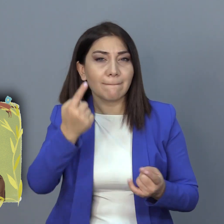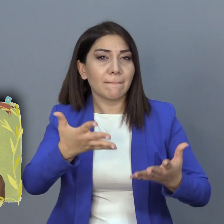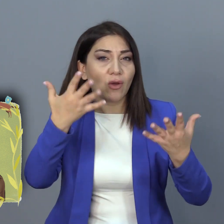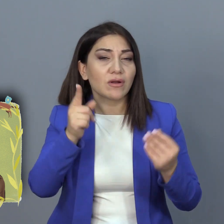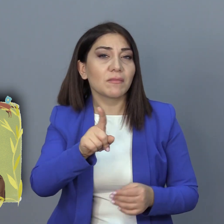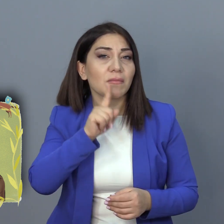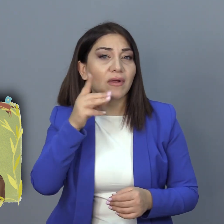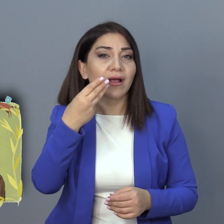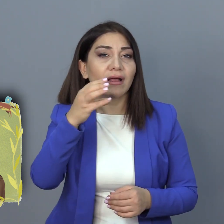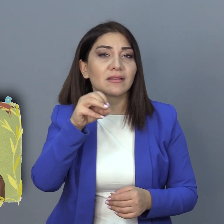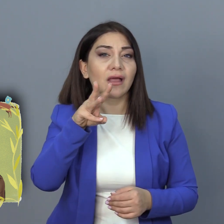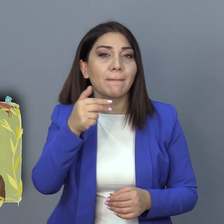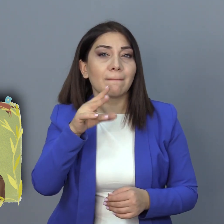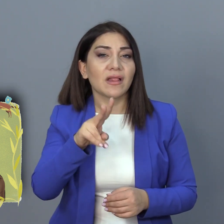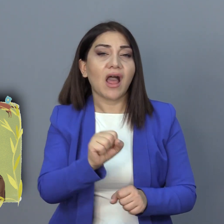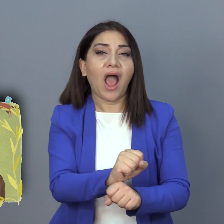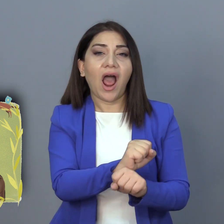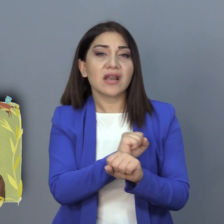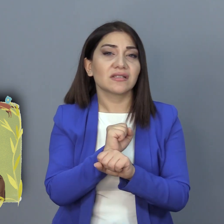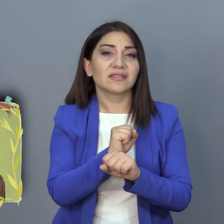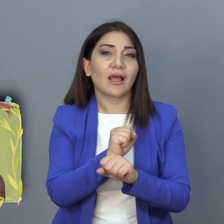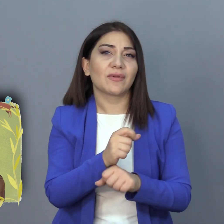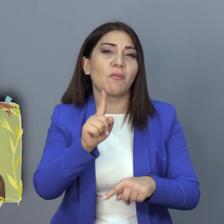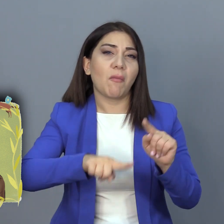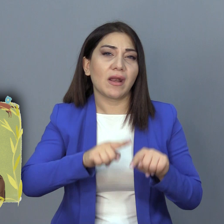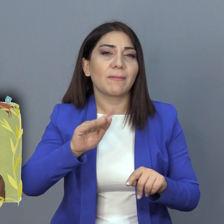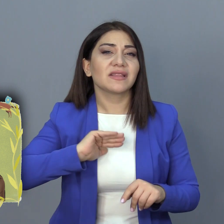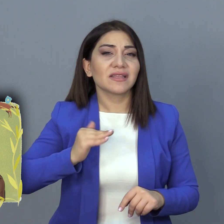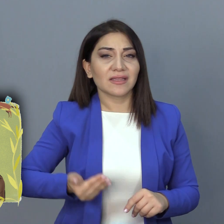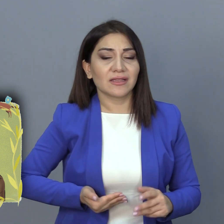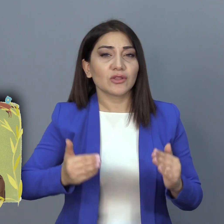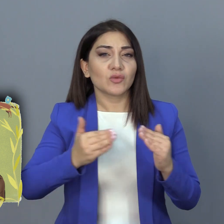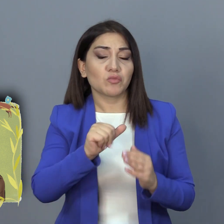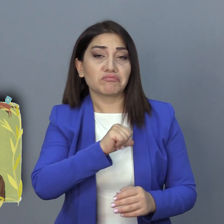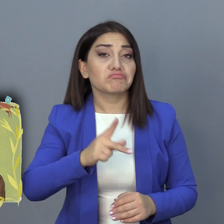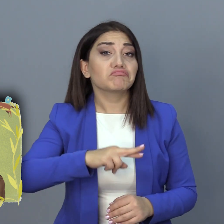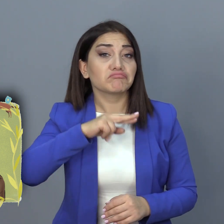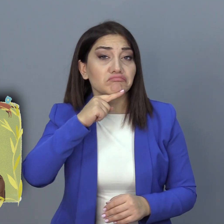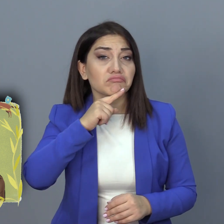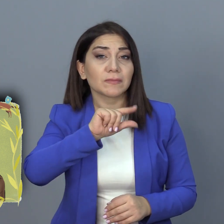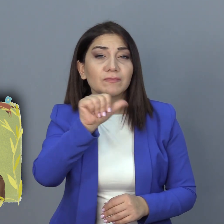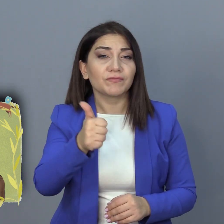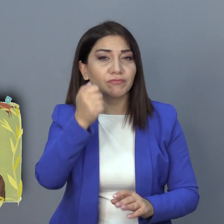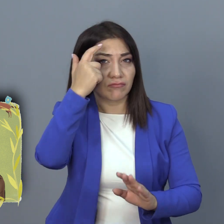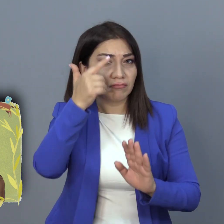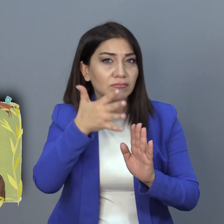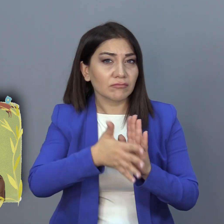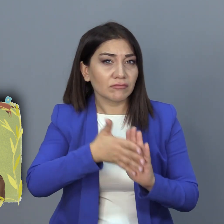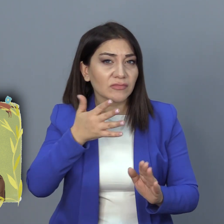թեմպլը հանգստանում էր հարազատներից մեկի ռանչոյում։ Նա գխի ինկավ, որ բուլորից լավ է հասկանում կենթանիներին նրանց